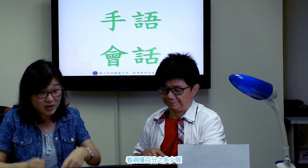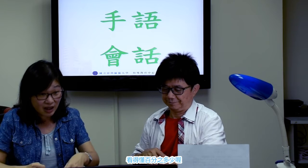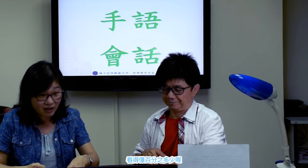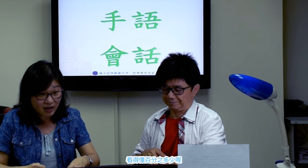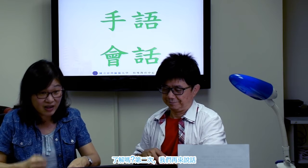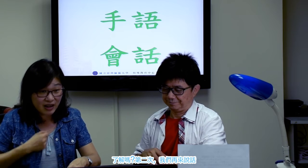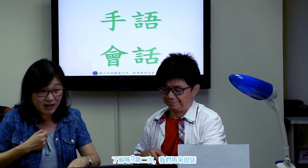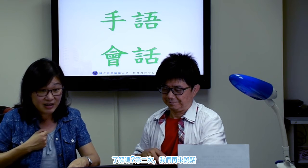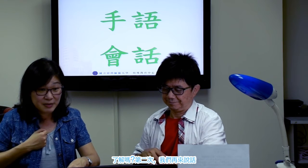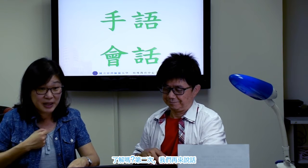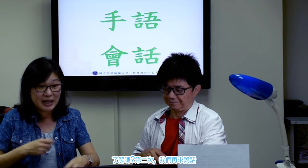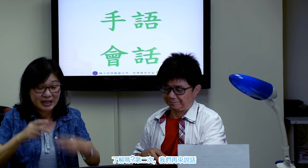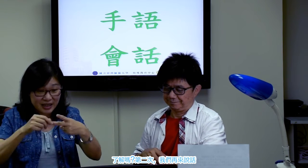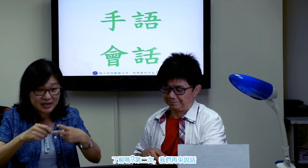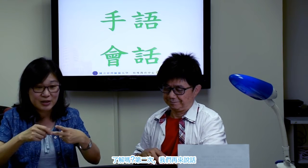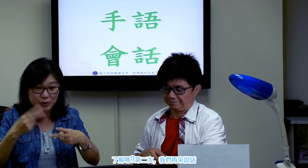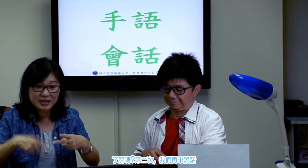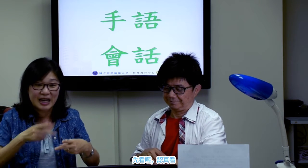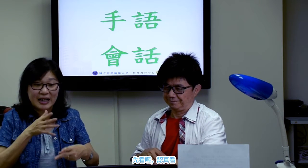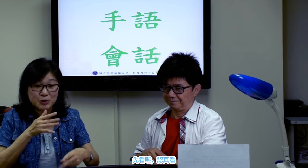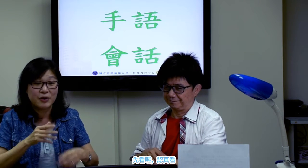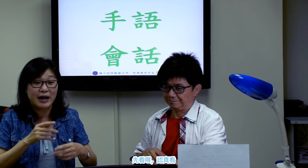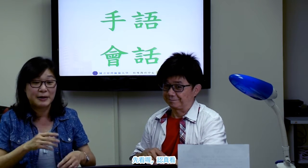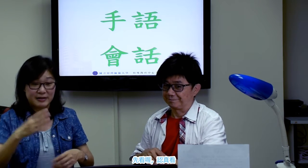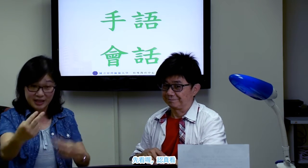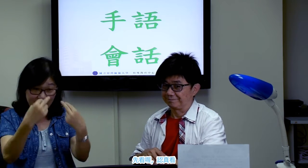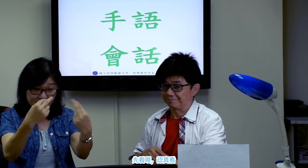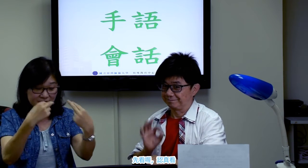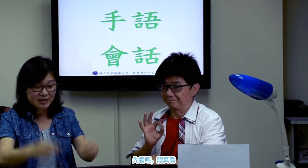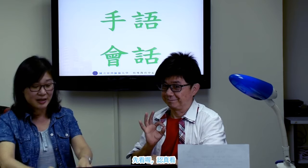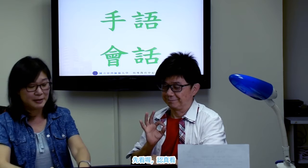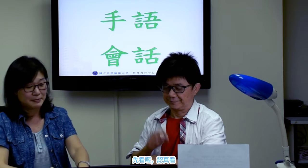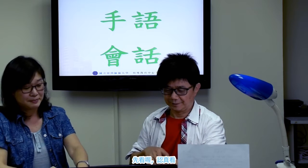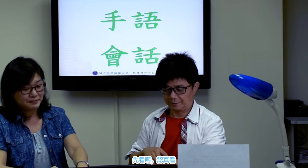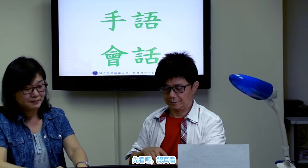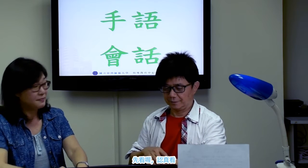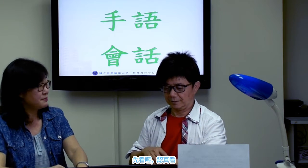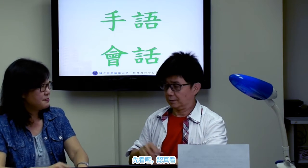哦，好，了解吗？啊，第二次我们再来说话，好，先看哦，认真看。